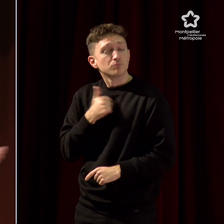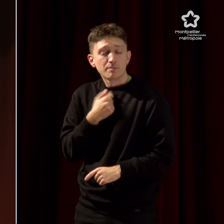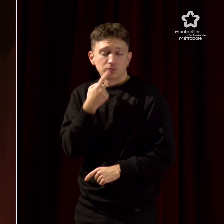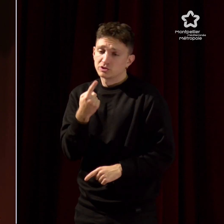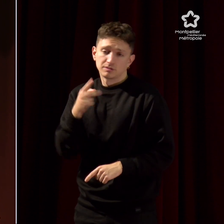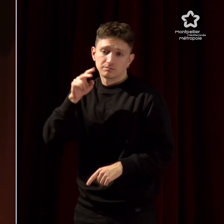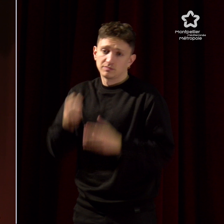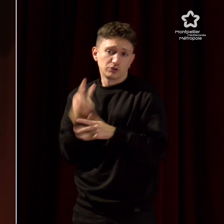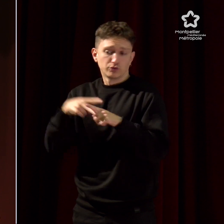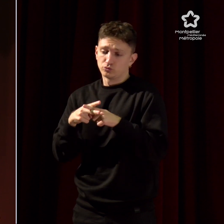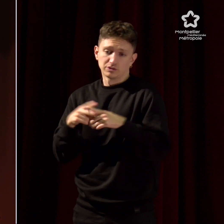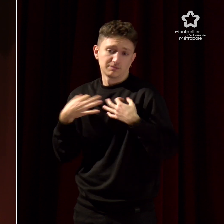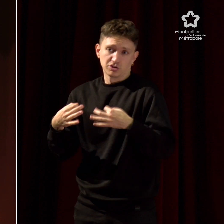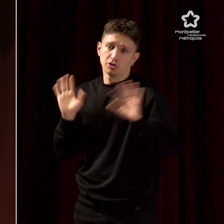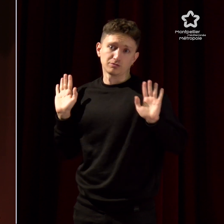quoi.